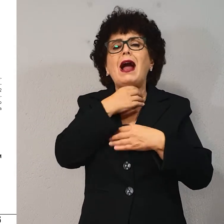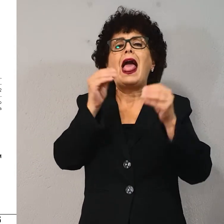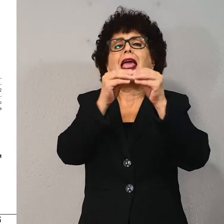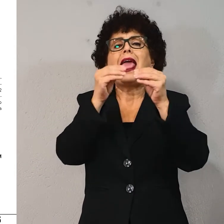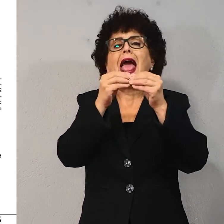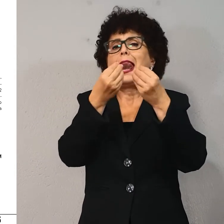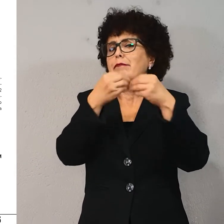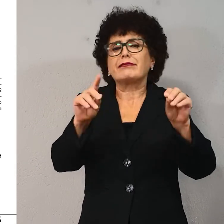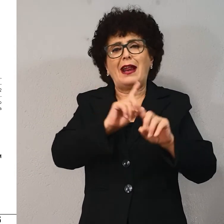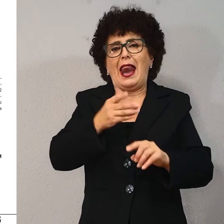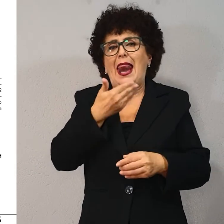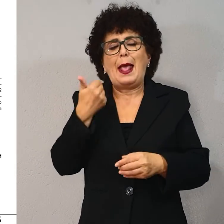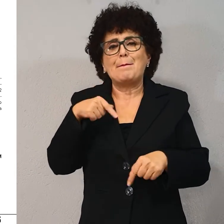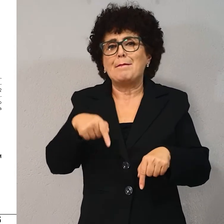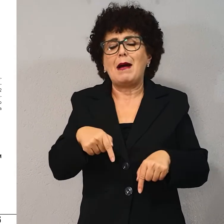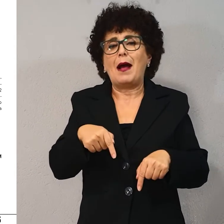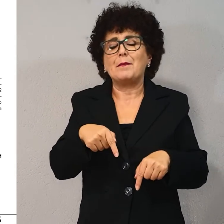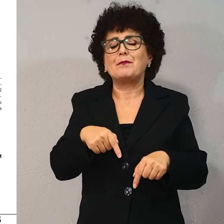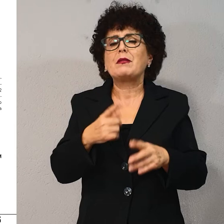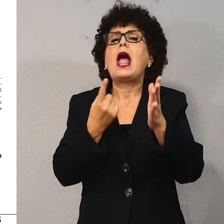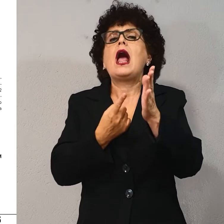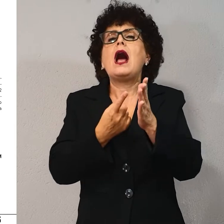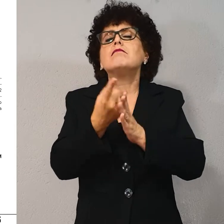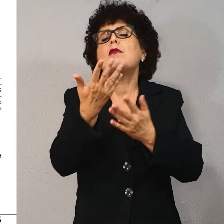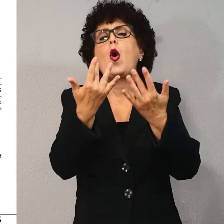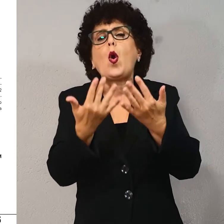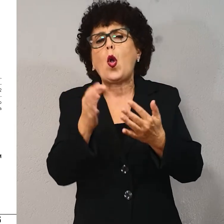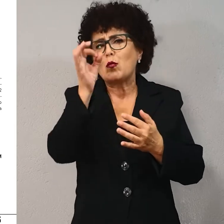јајната клетка. Ефикасност.